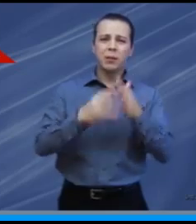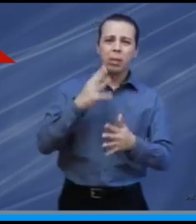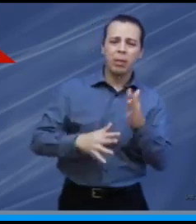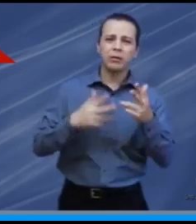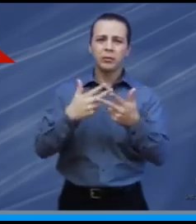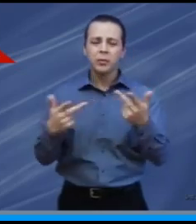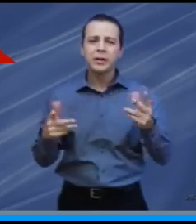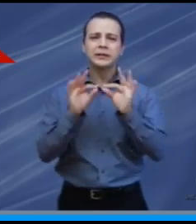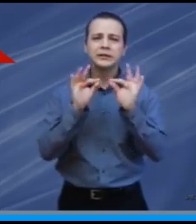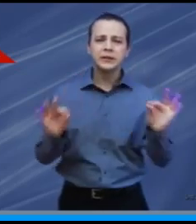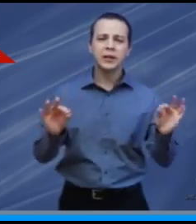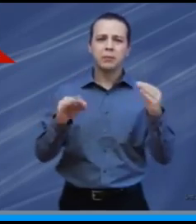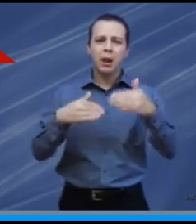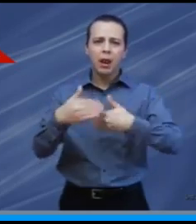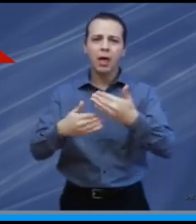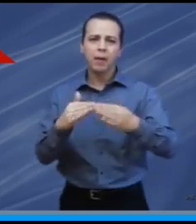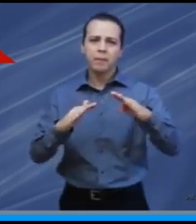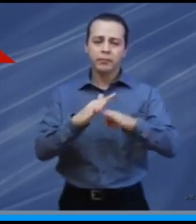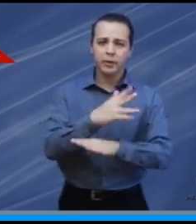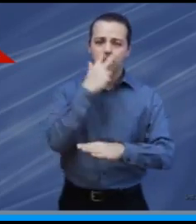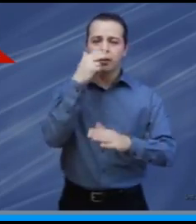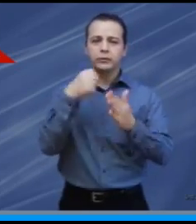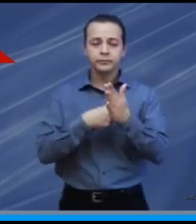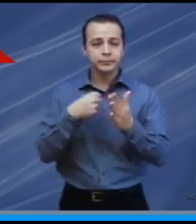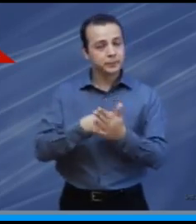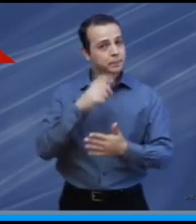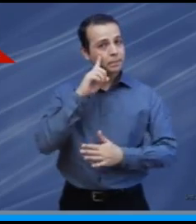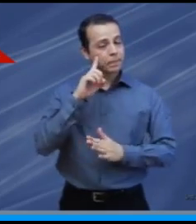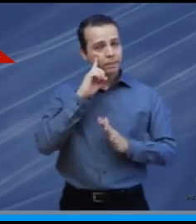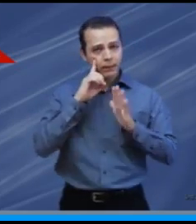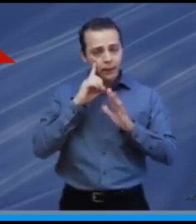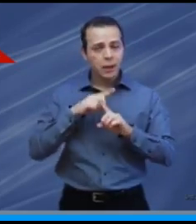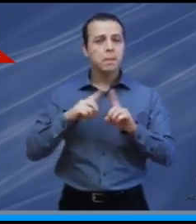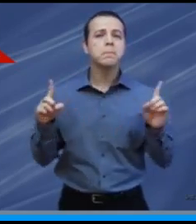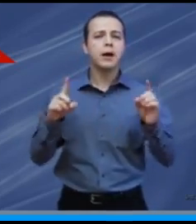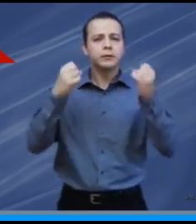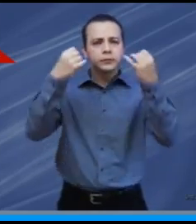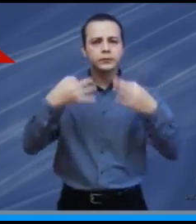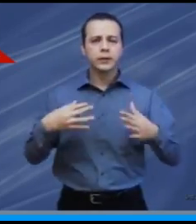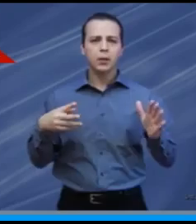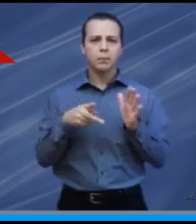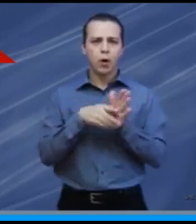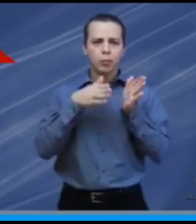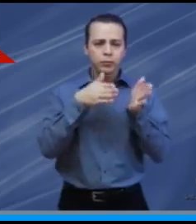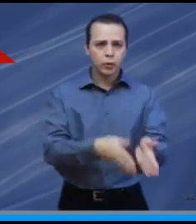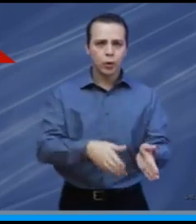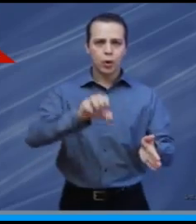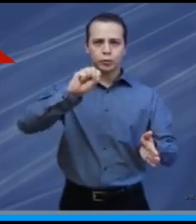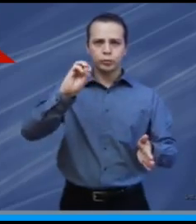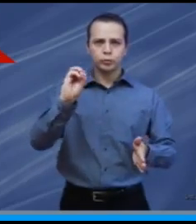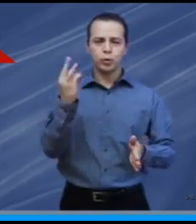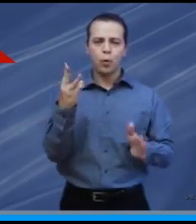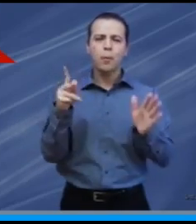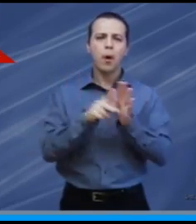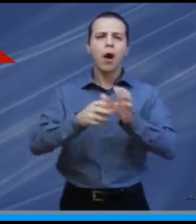tarefas simples do dia a dia, como andar na rua e subir em calçadas, em uma batalha. Aí entra no caso específico aqui a qual ele está tratando, que é a venda